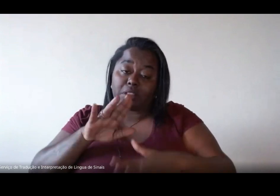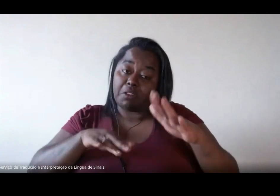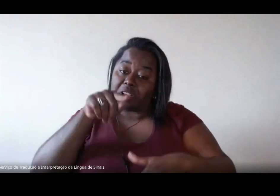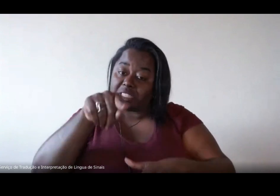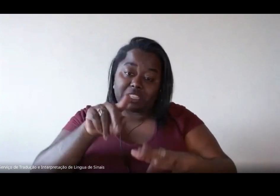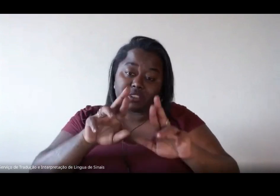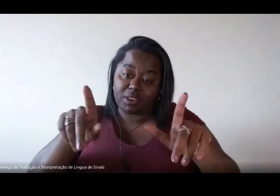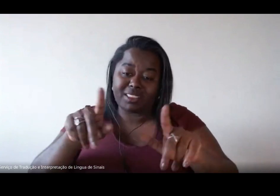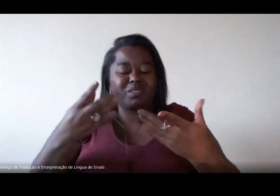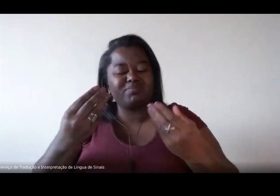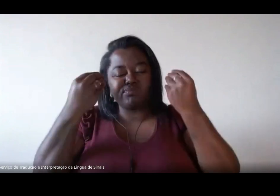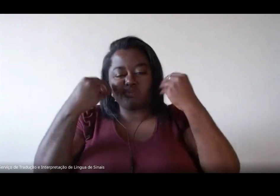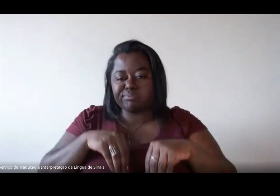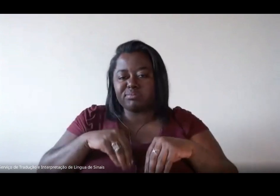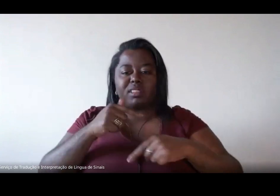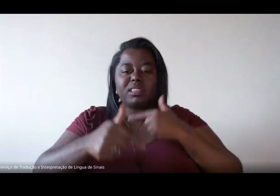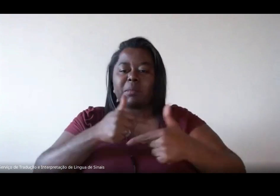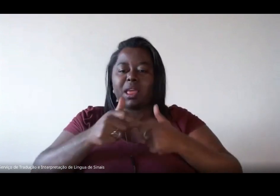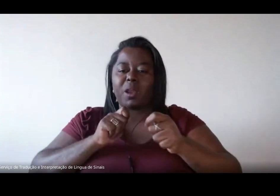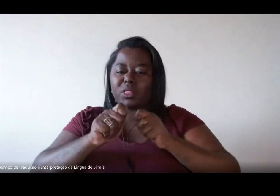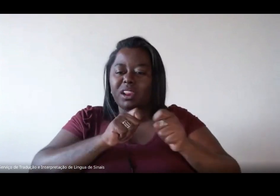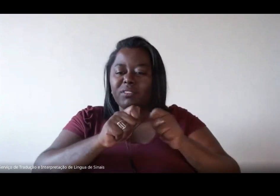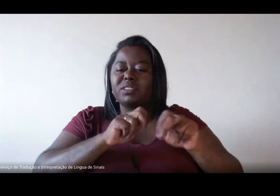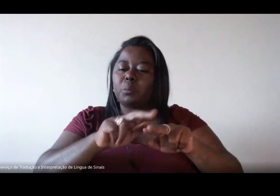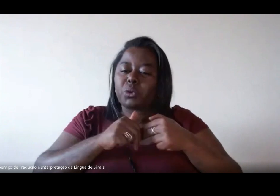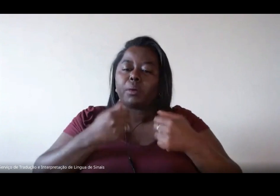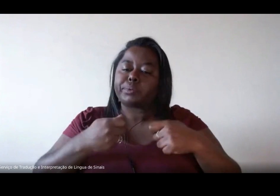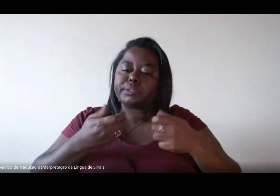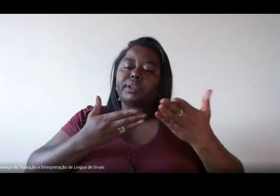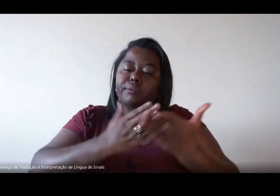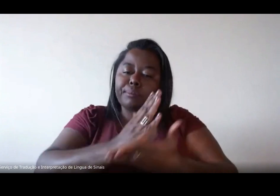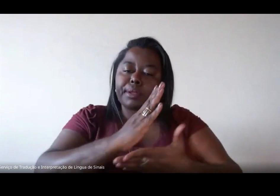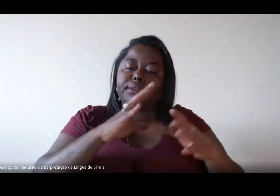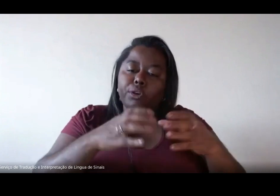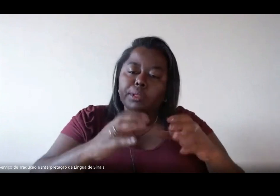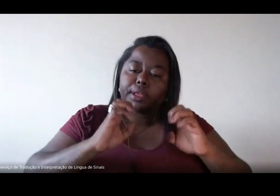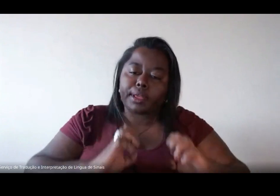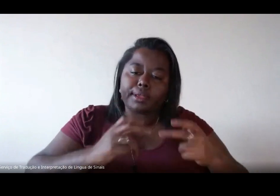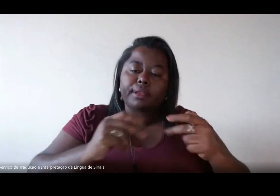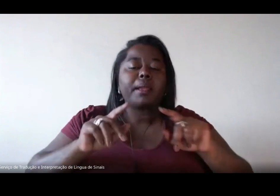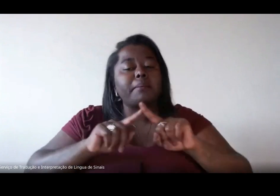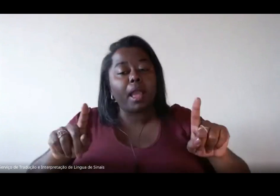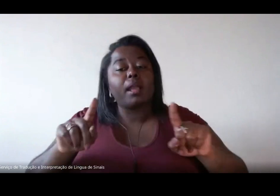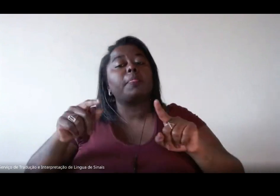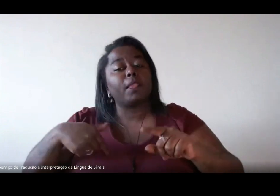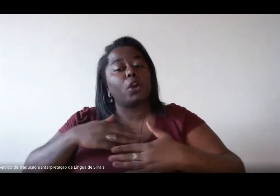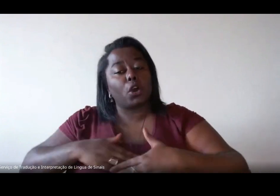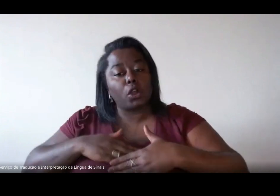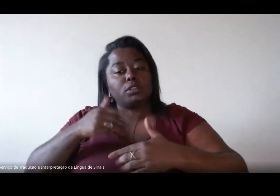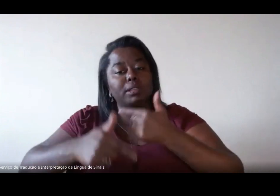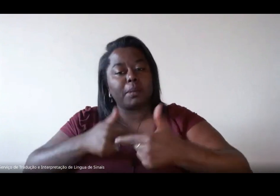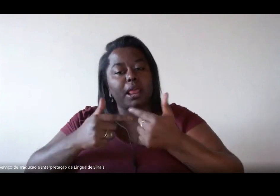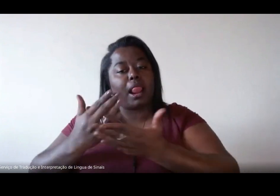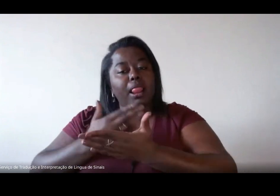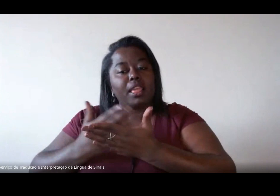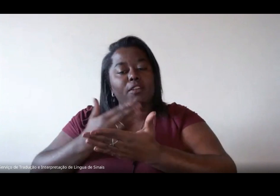Talvez aqui não seja assim. Então, isso me desanimou um pouco, sabe, de trabalhar com entrevista. Mas eu gosto do livro impresso.